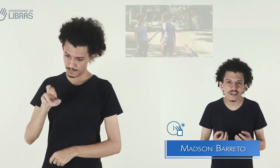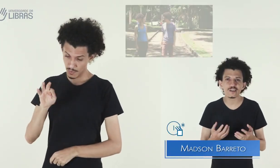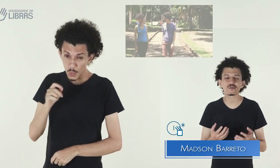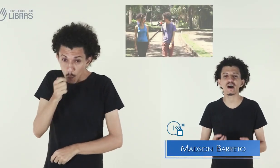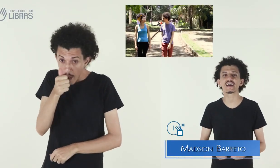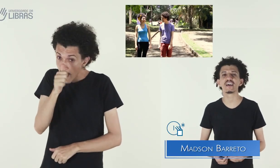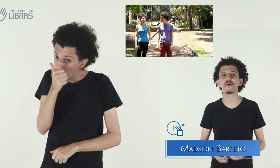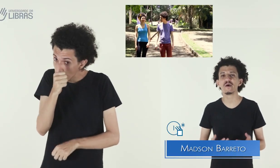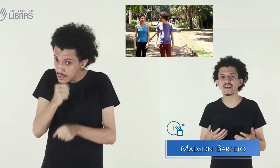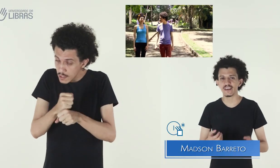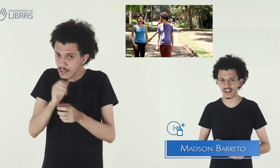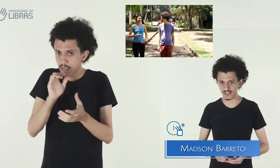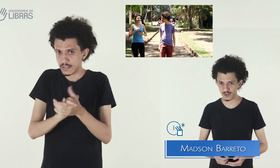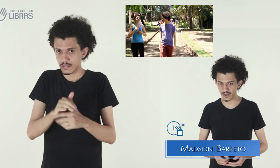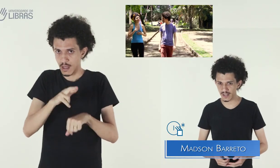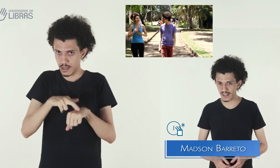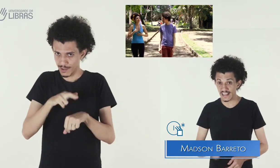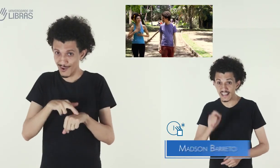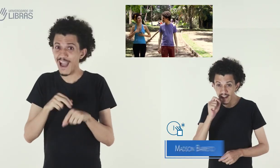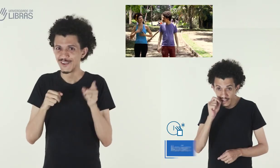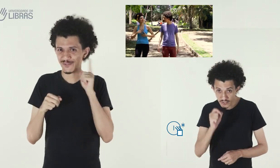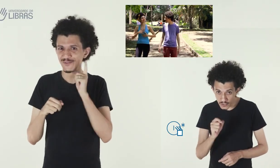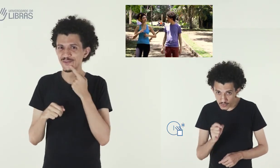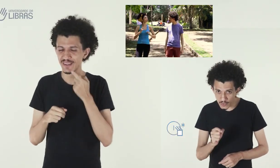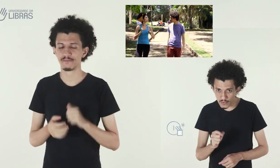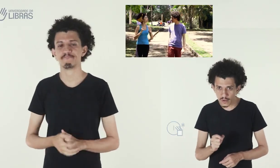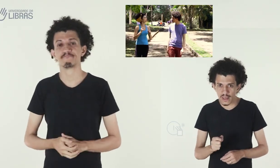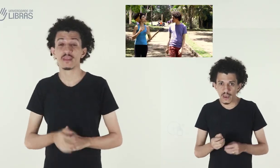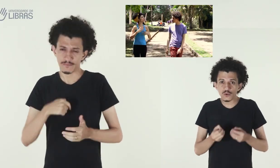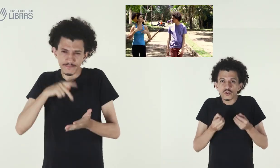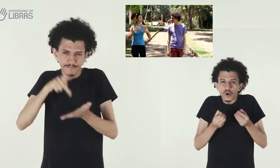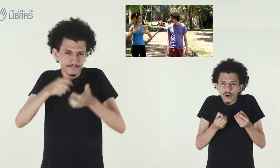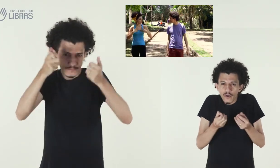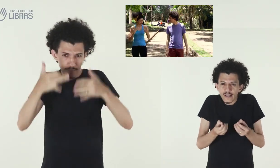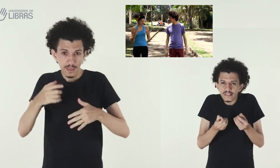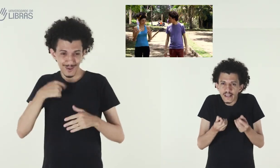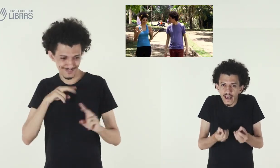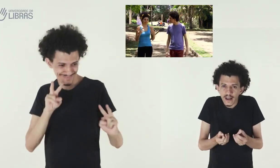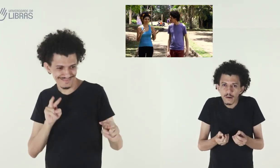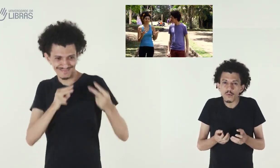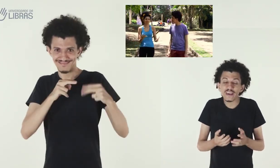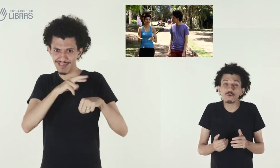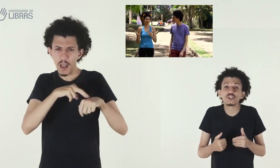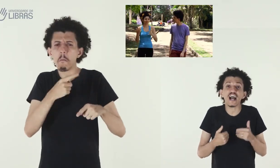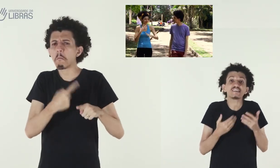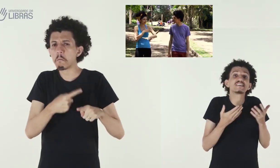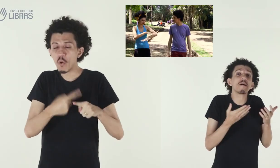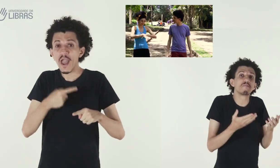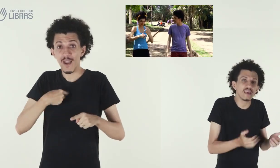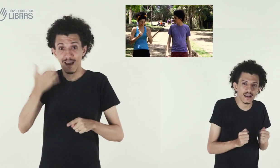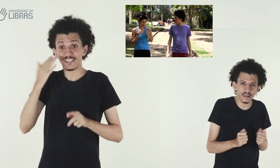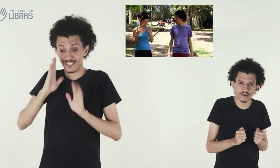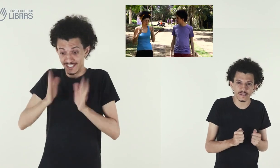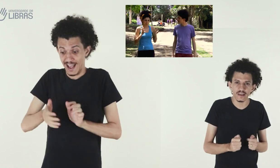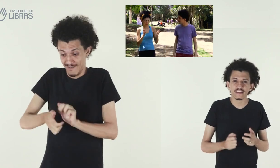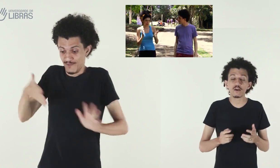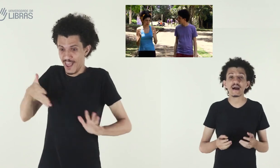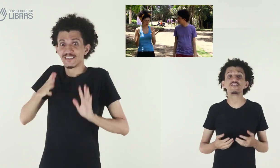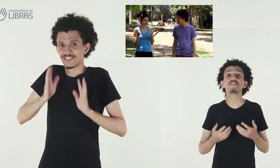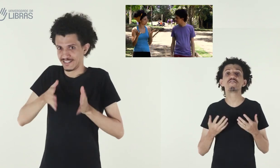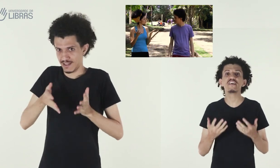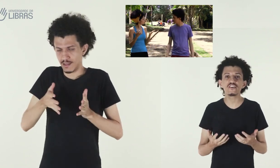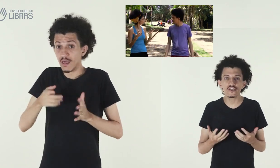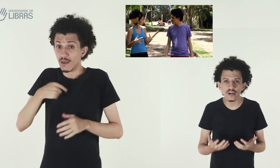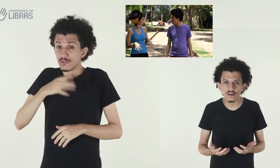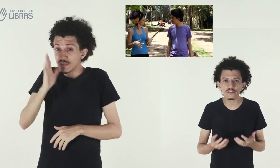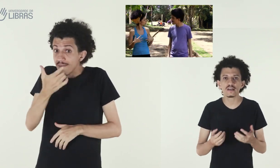quase 11 anos com a Raquel e ela é surda. E antes de tudo, eu só conheci ela porque eu já sabia Libras. Tem